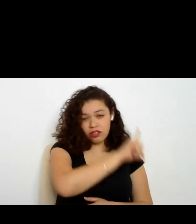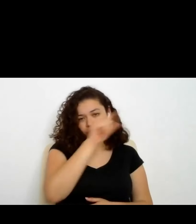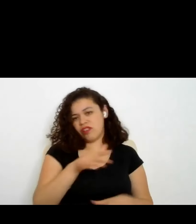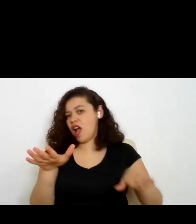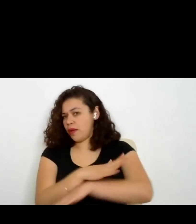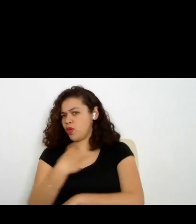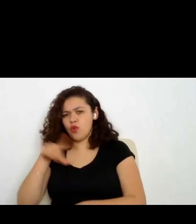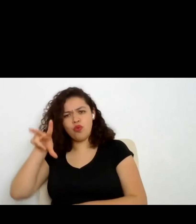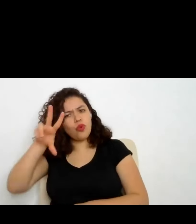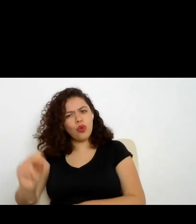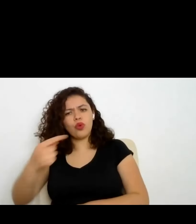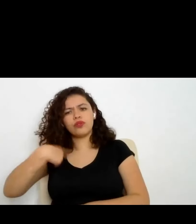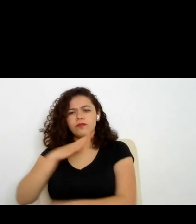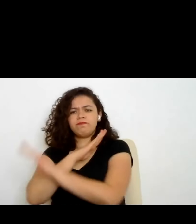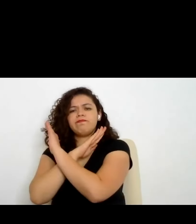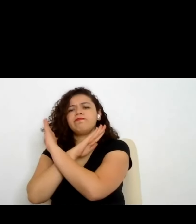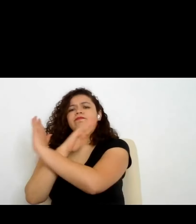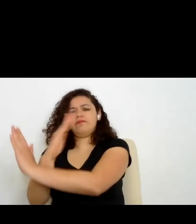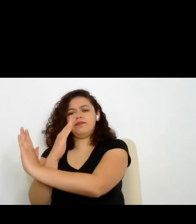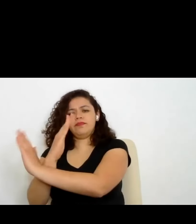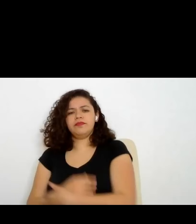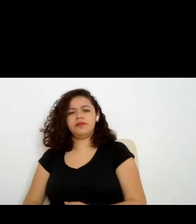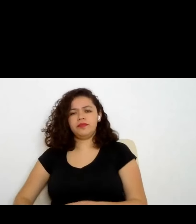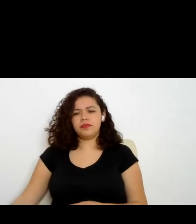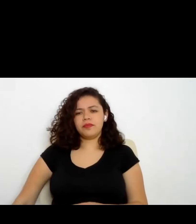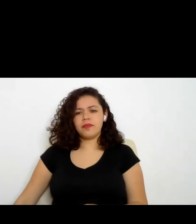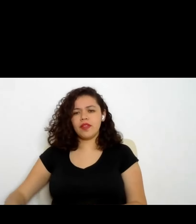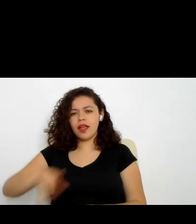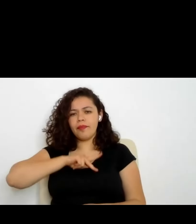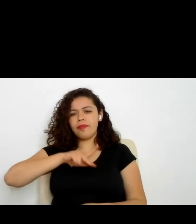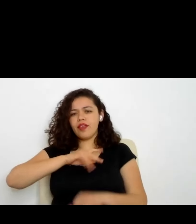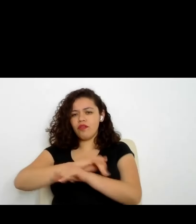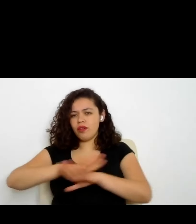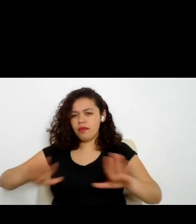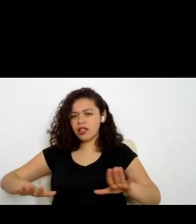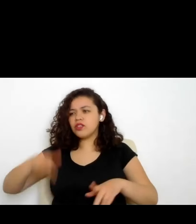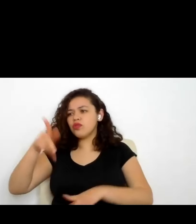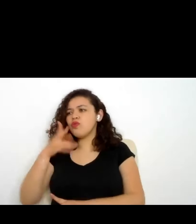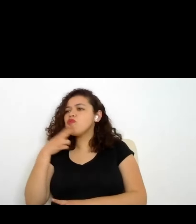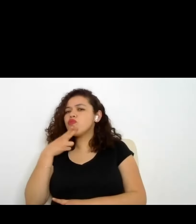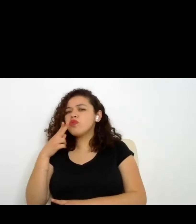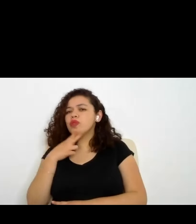no, que me opongo a que trates mis datos personales para esos